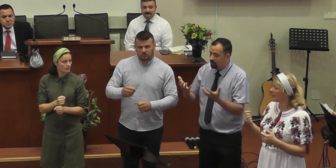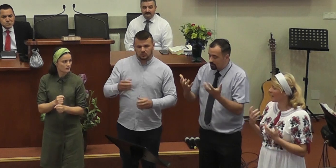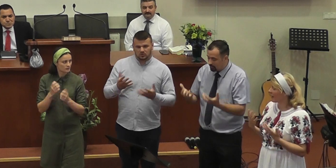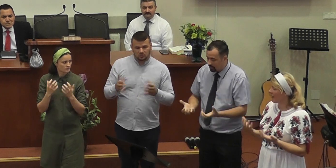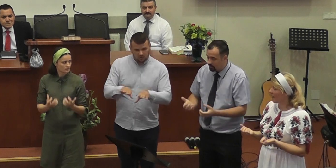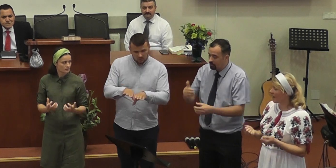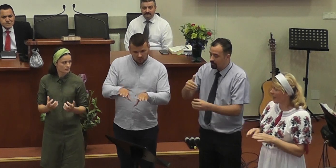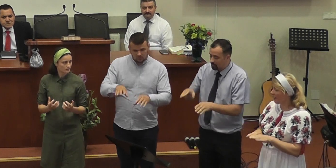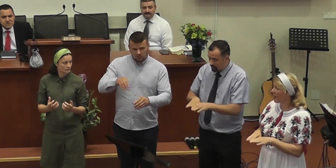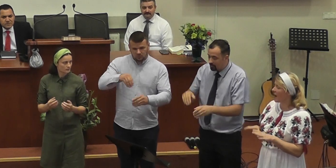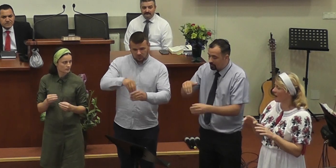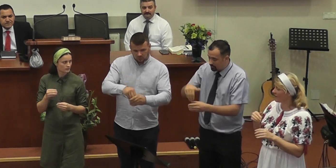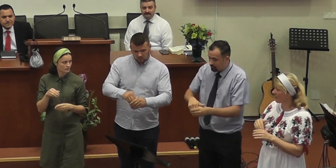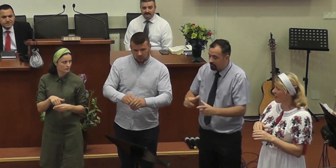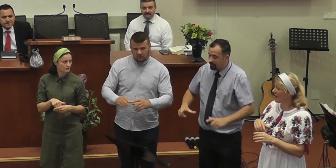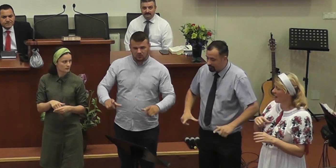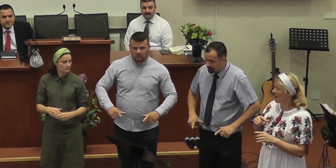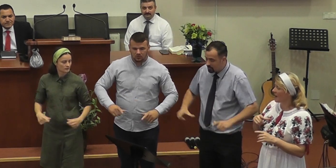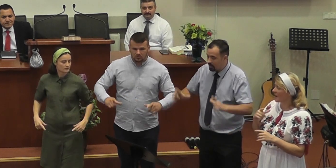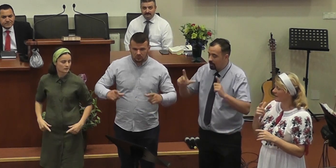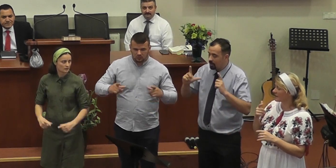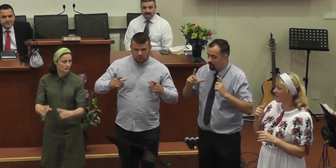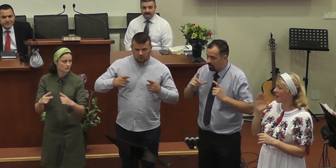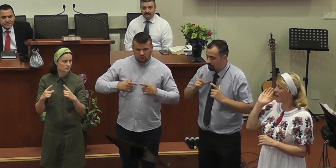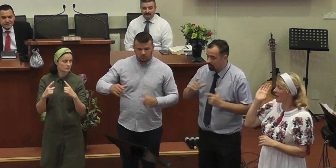Fă ca în viața lui